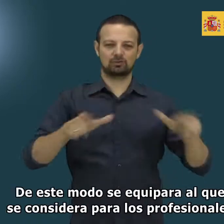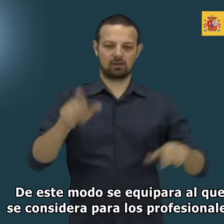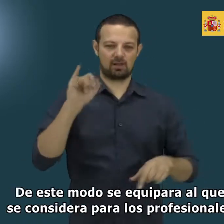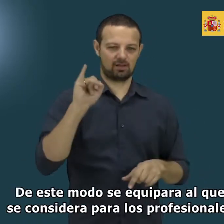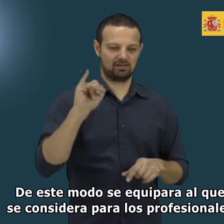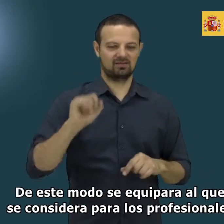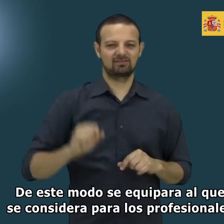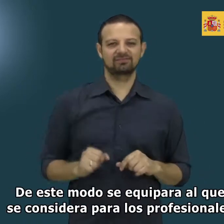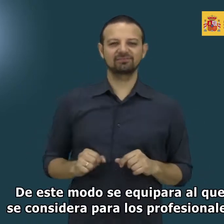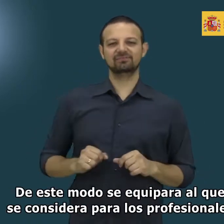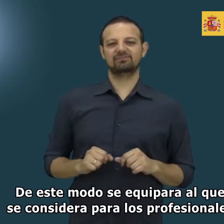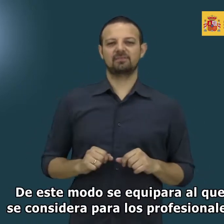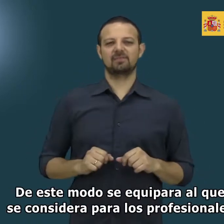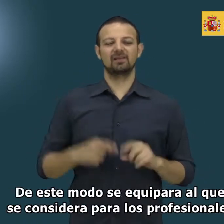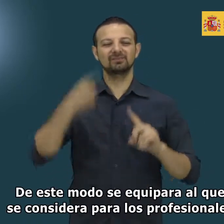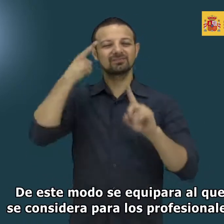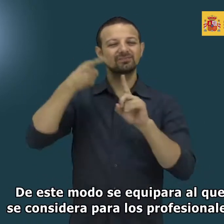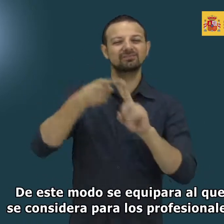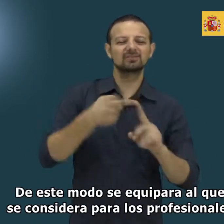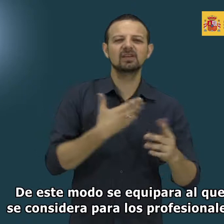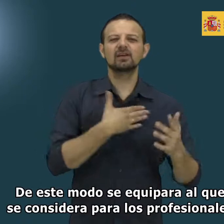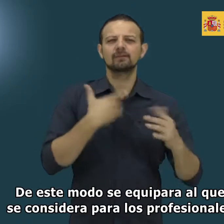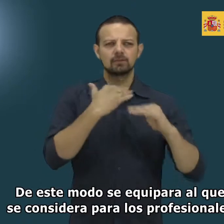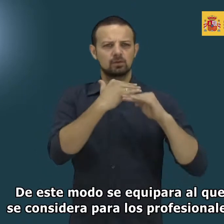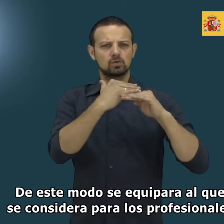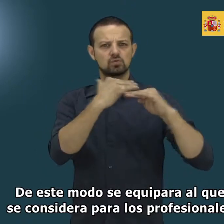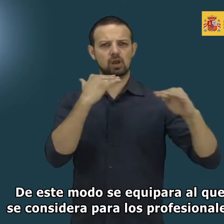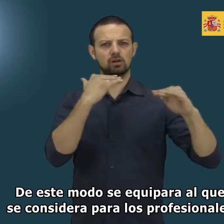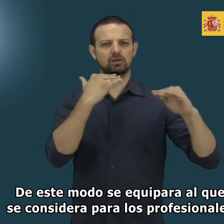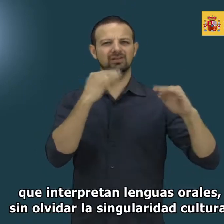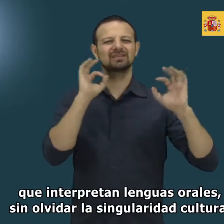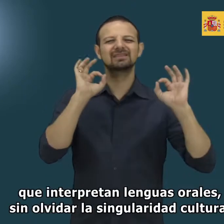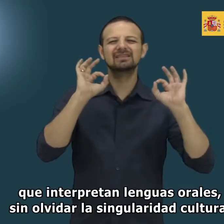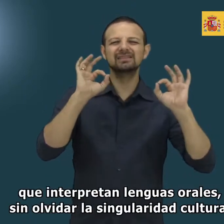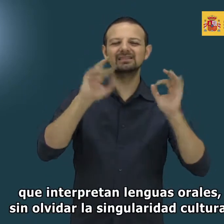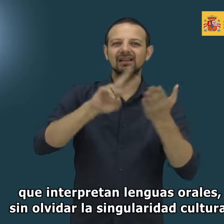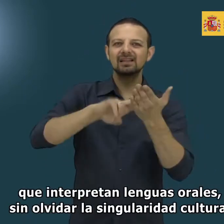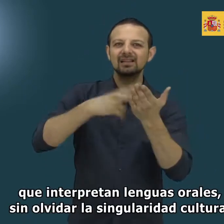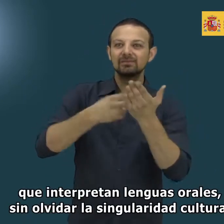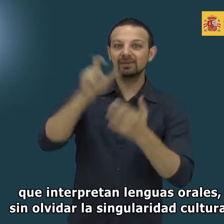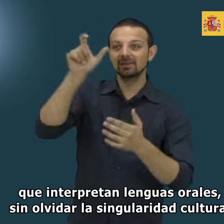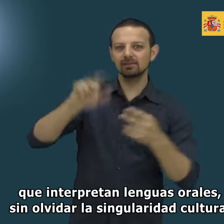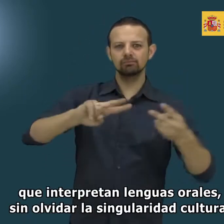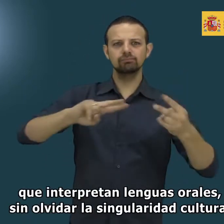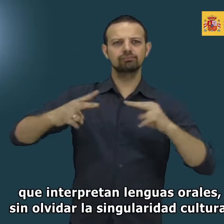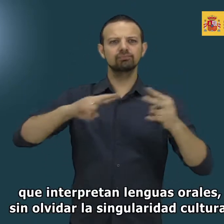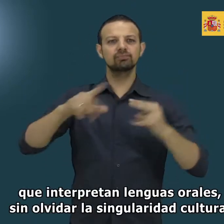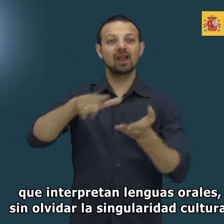De este modo, se equipara al que se considera para los profesionales que interpretan lenguas orales sin olvidar la